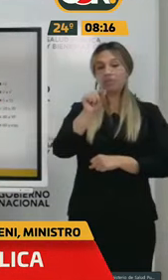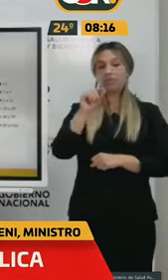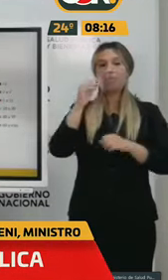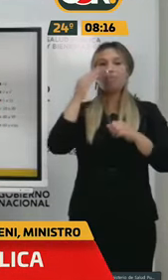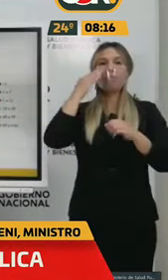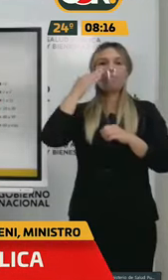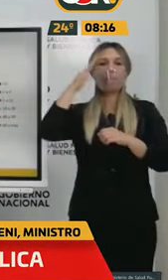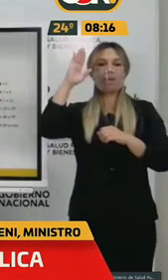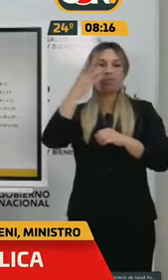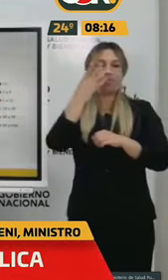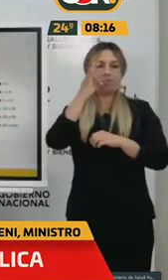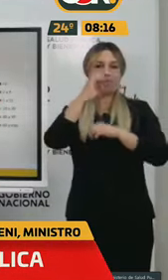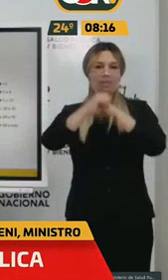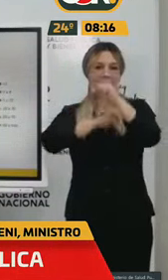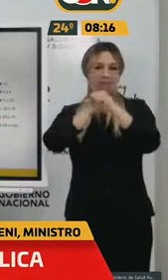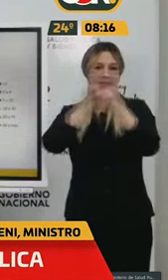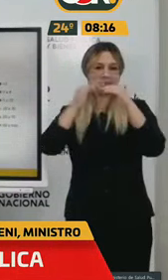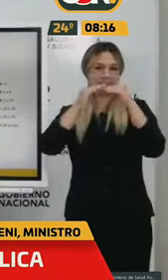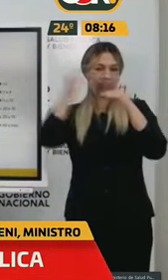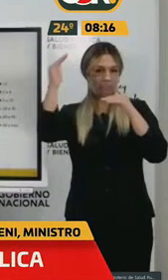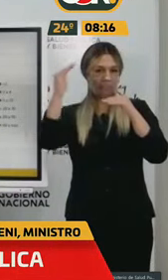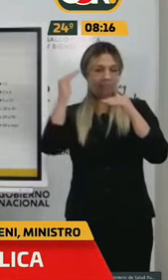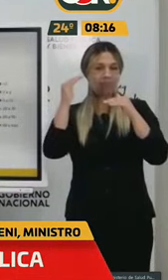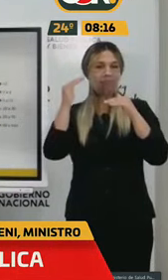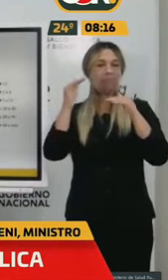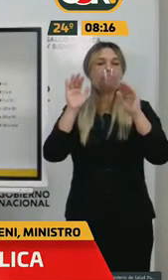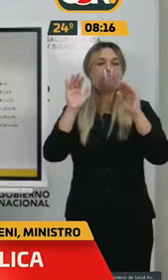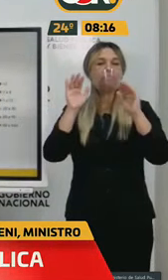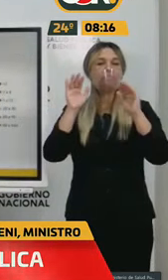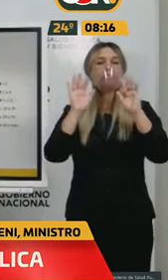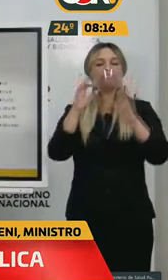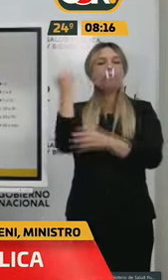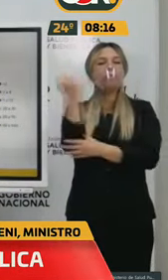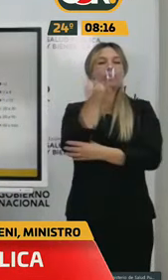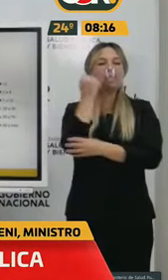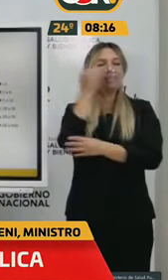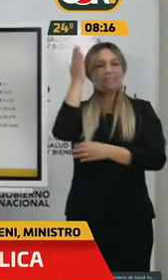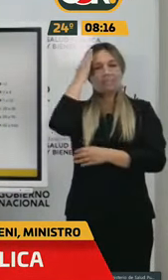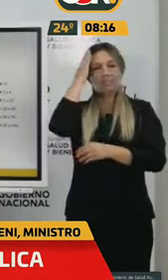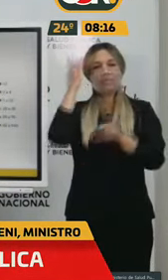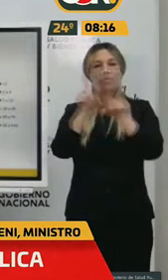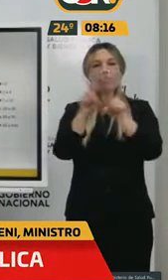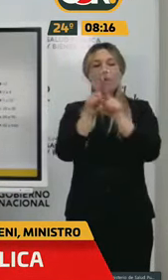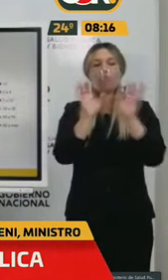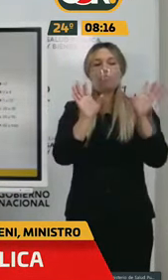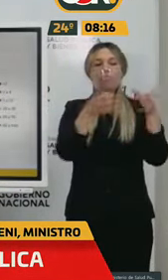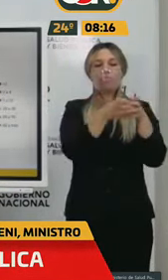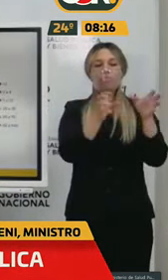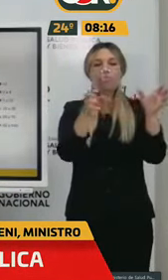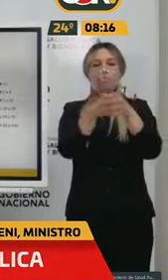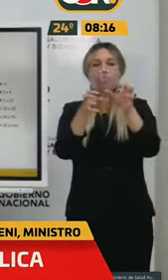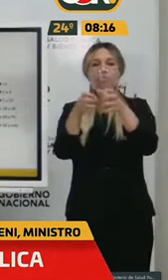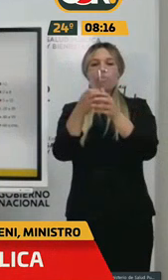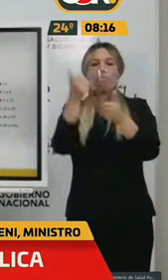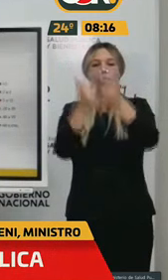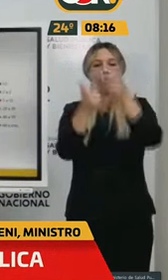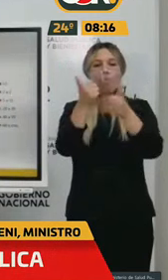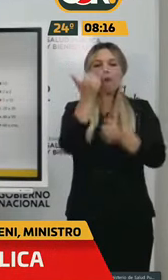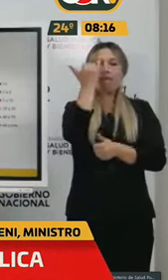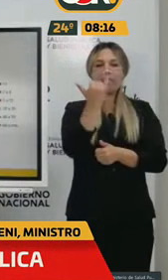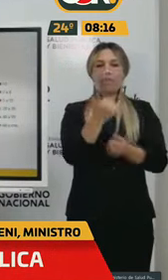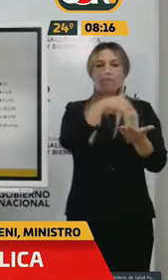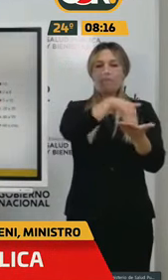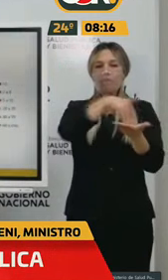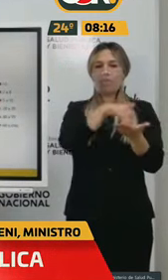de 40 años. Aquí lo que es interesante señalar, además de la distribución por grupos de edad, es decirles que